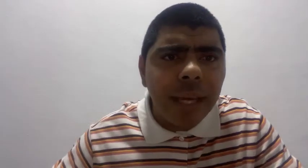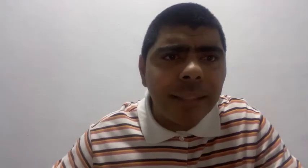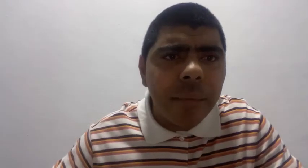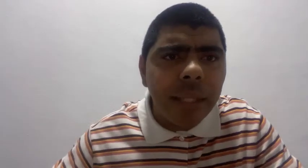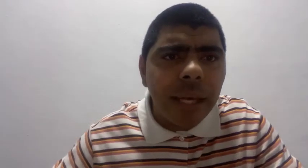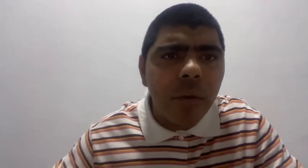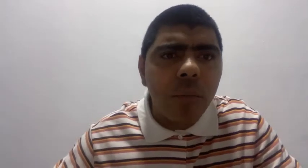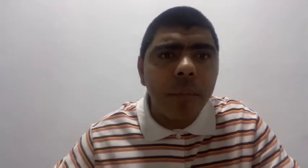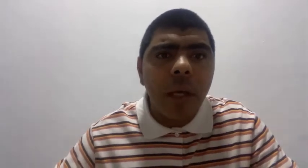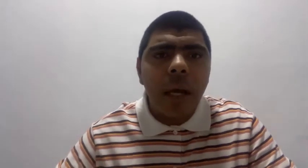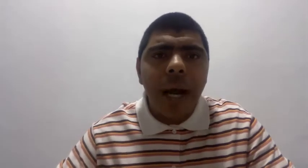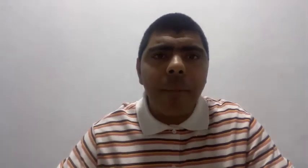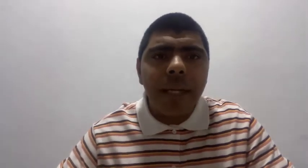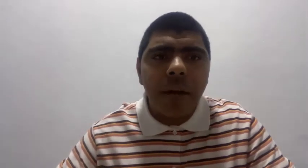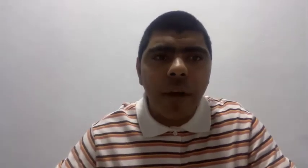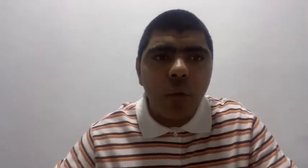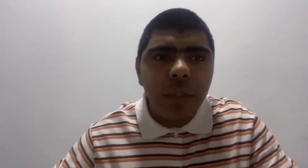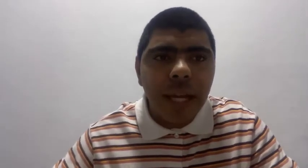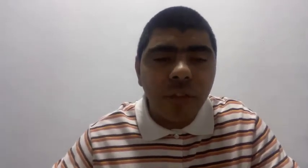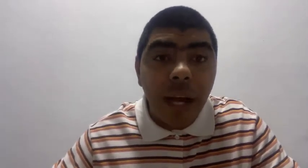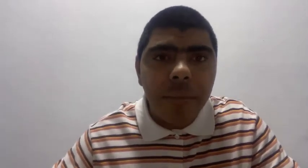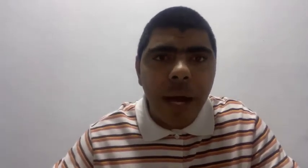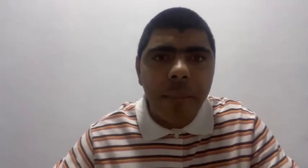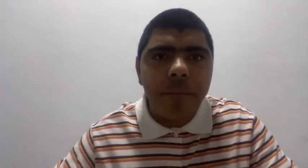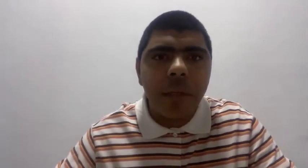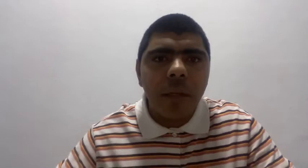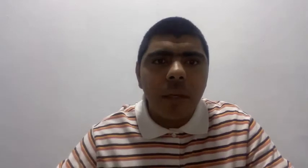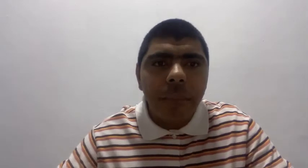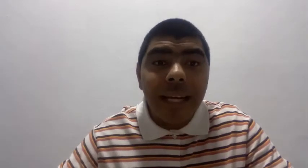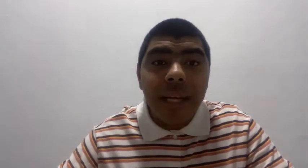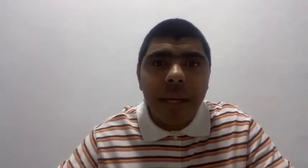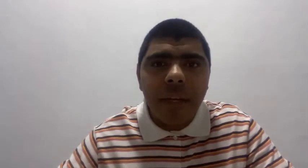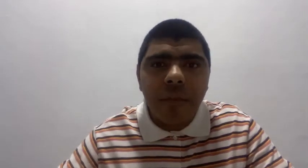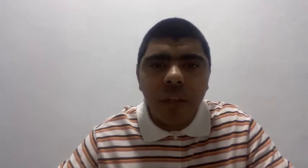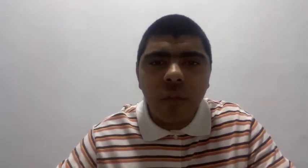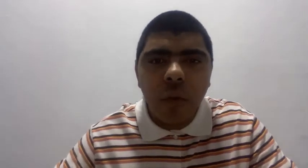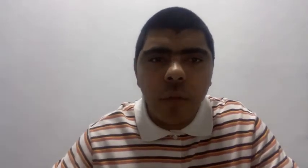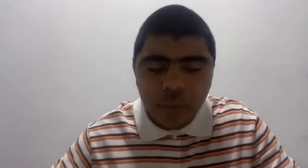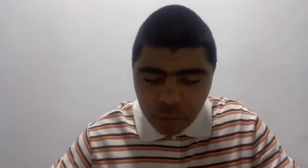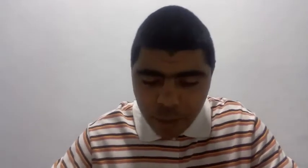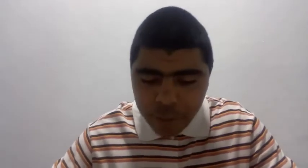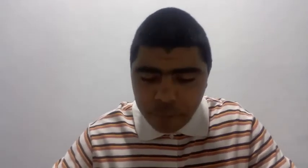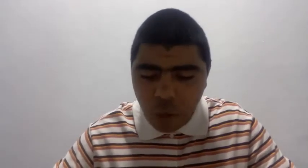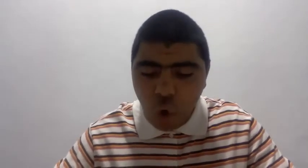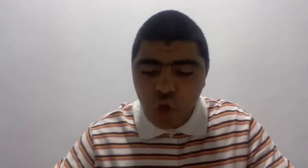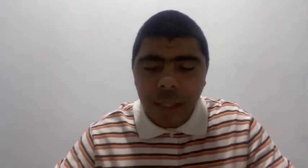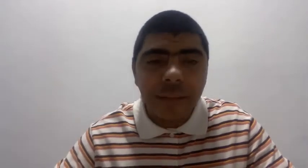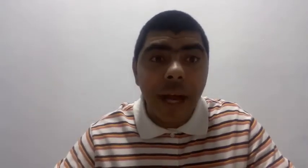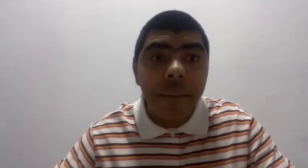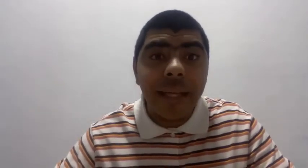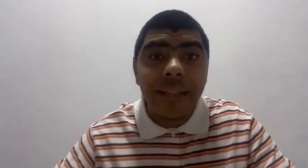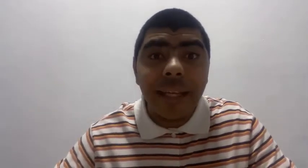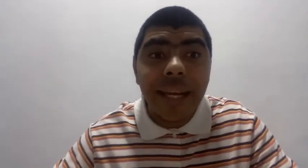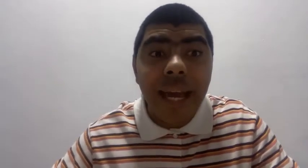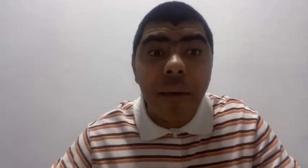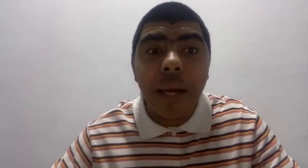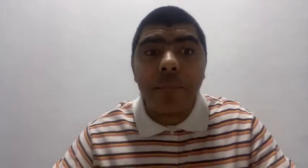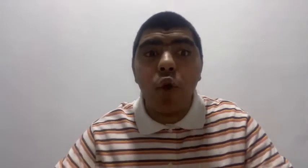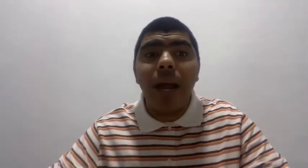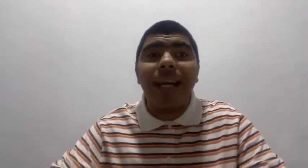este video. Amén. A favor de las almas. Amén. Para el beneficio. Amén. De los oyentes. Amén. Este que le habla por la